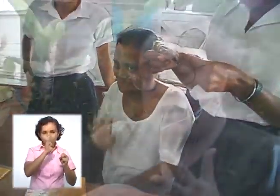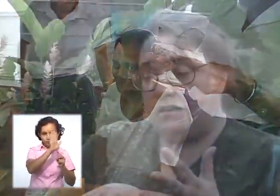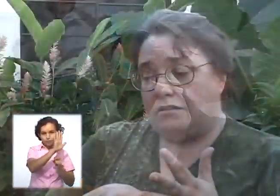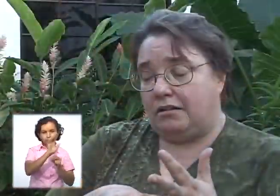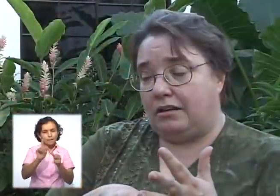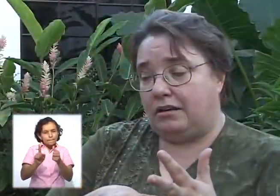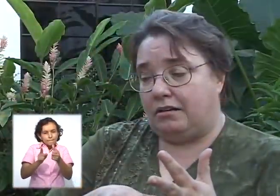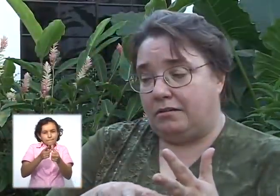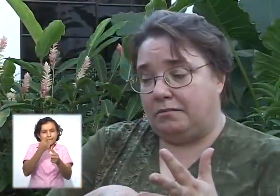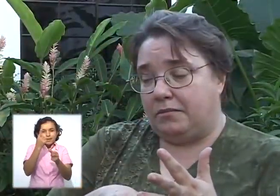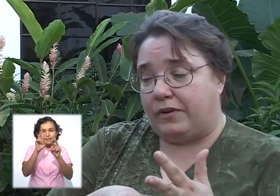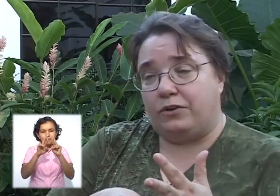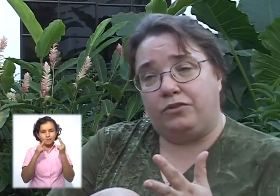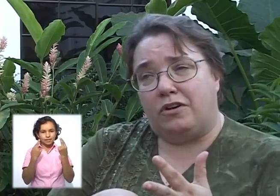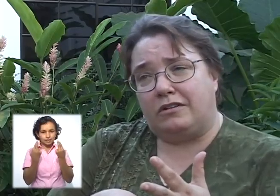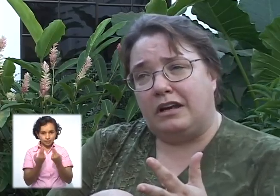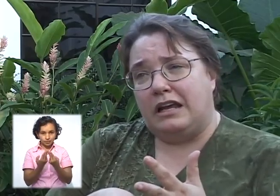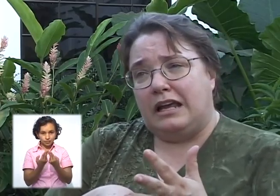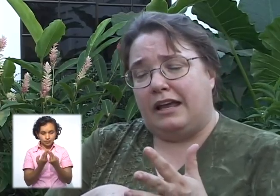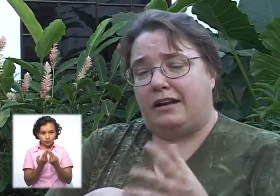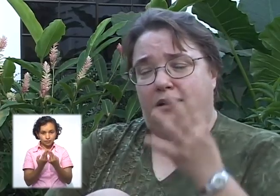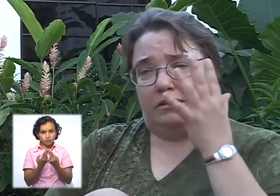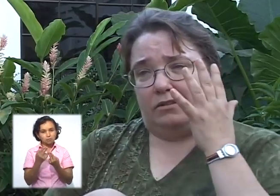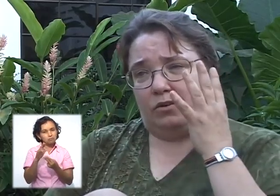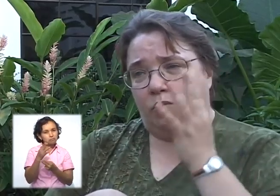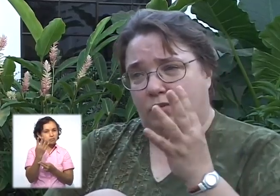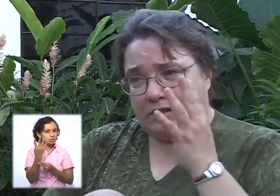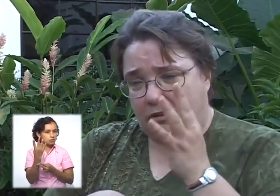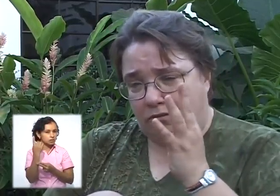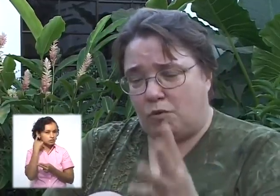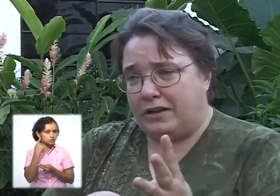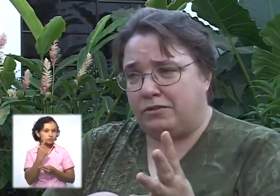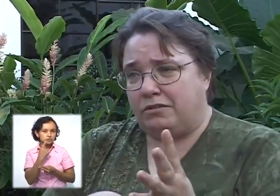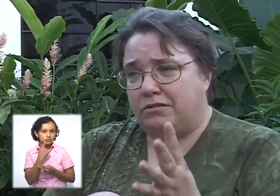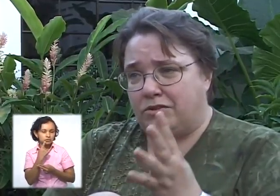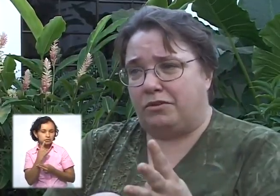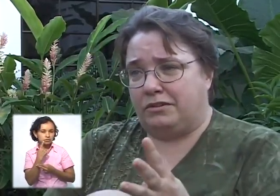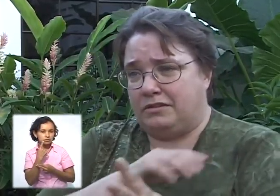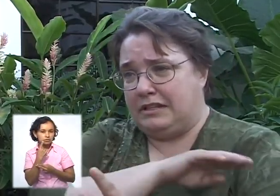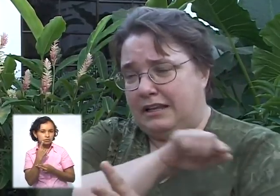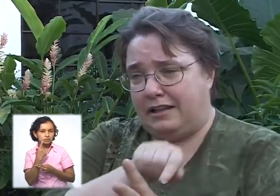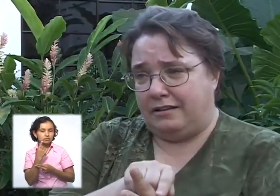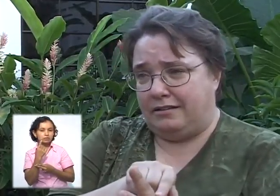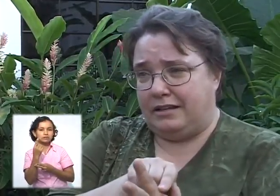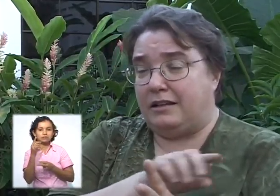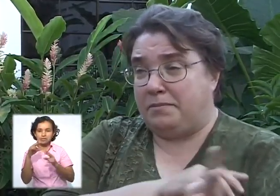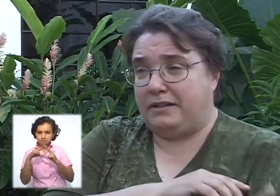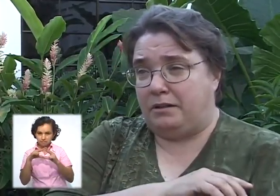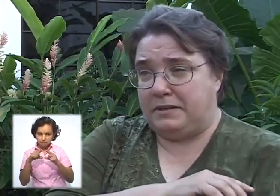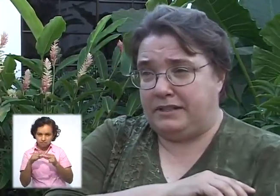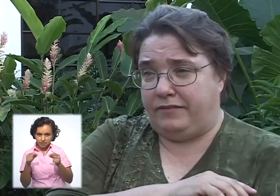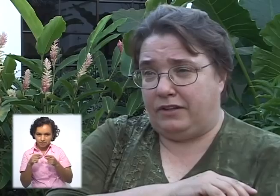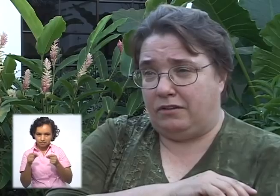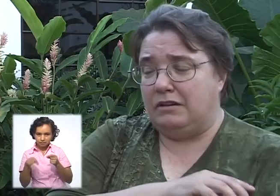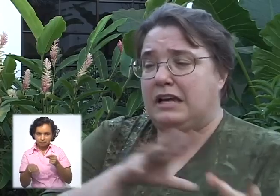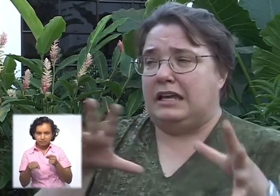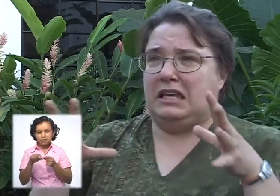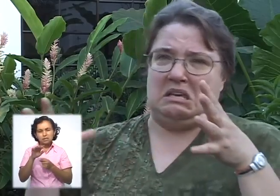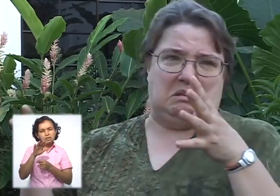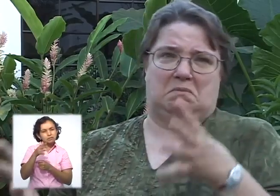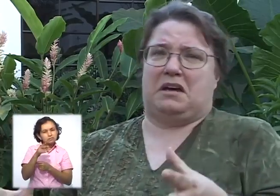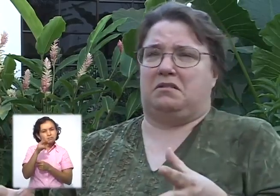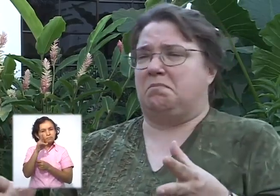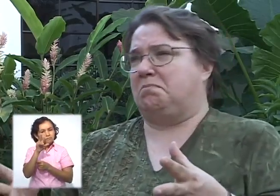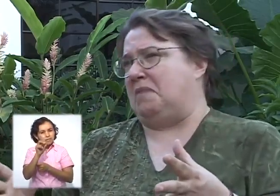la primera reunión eran cuatro sordos del Pacífico